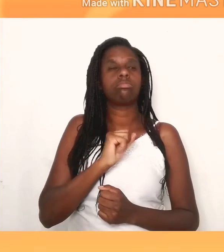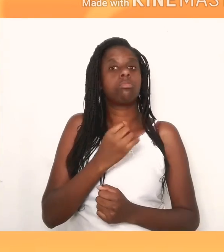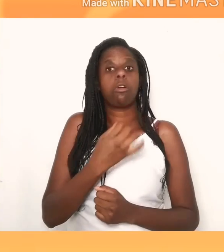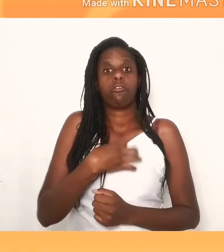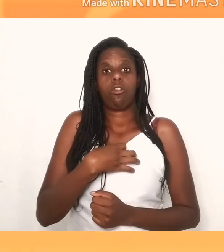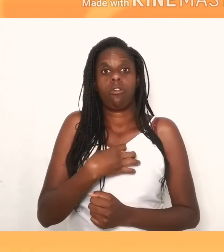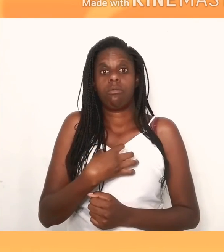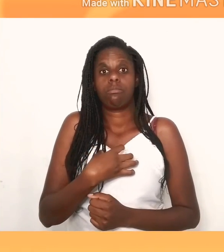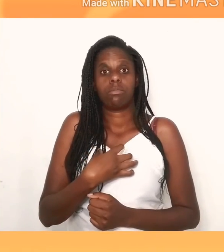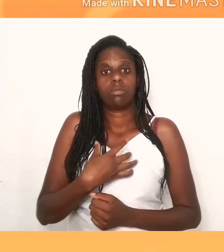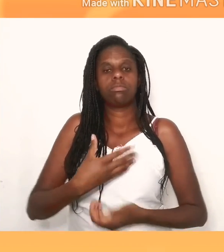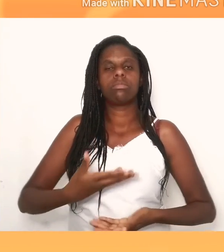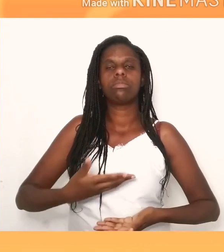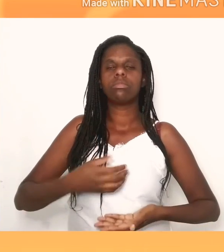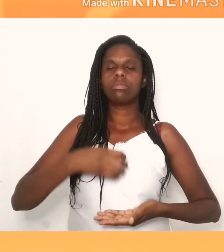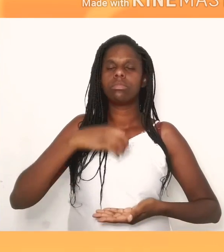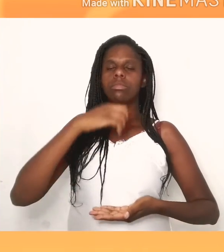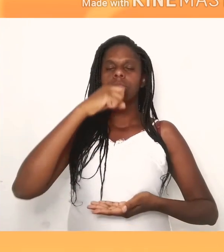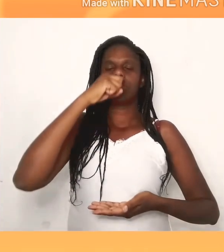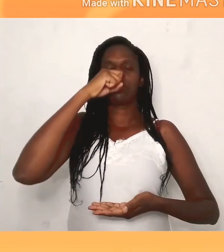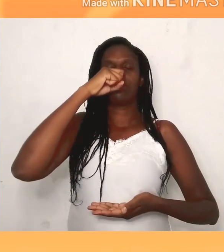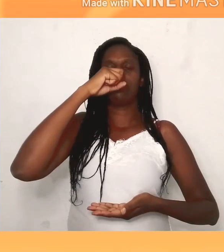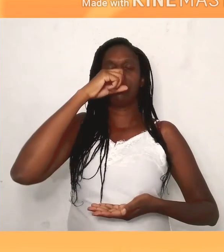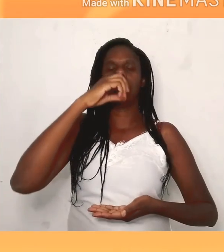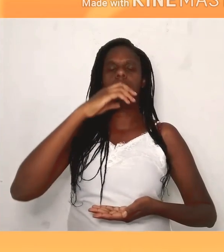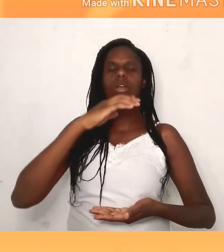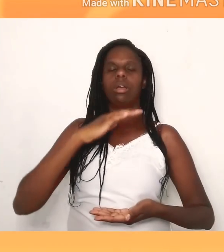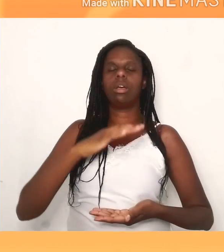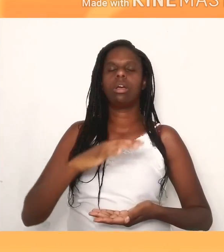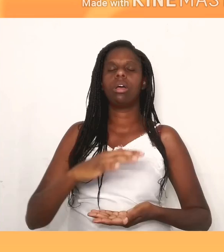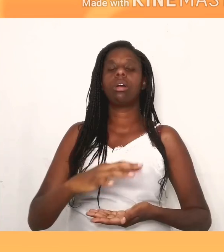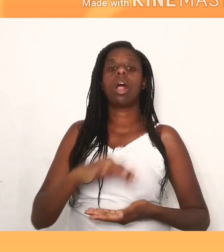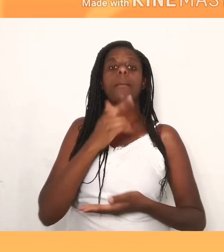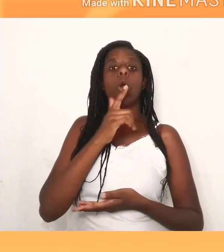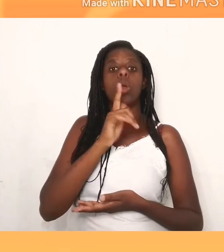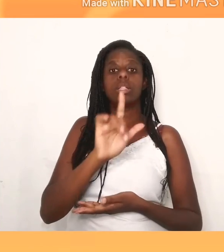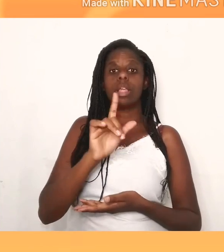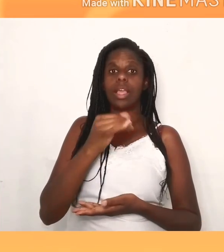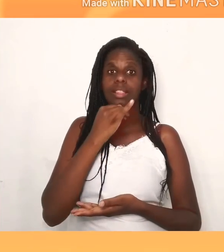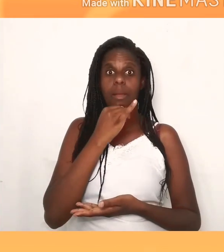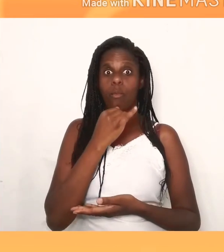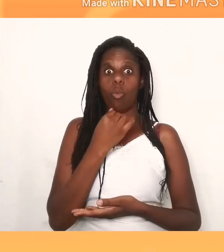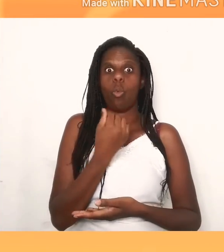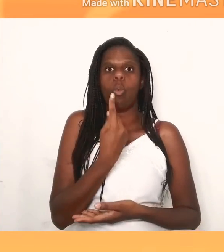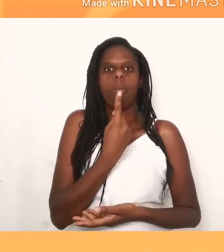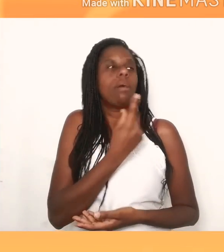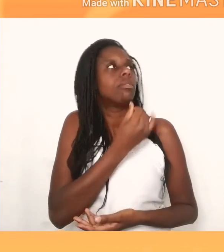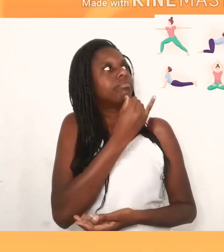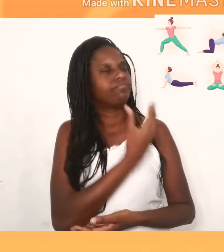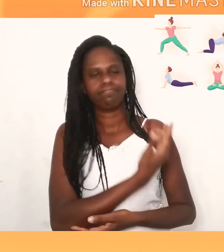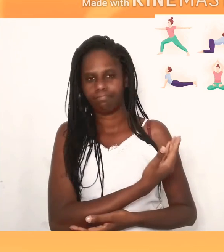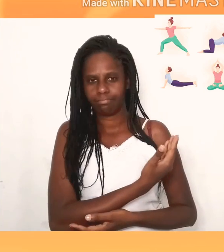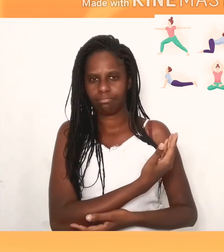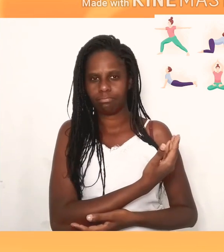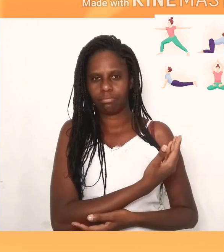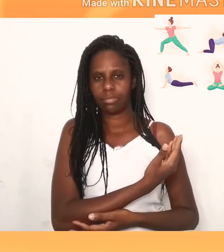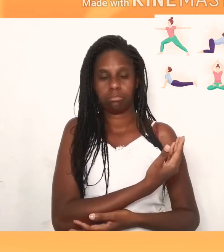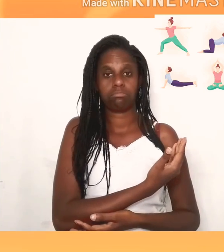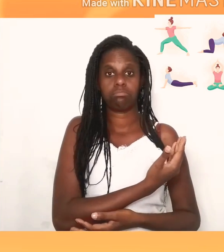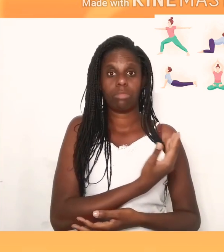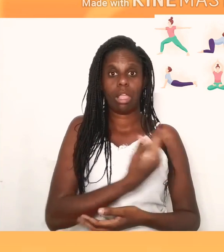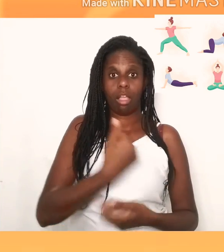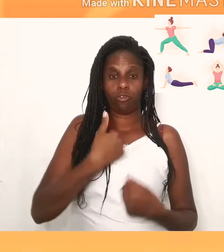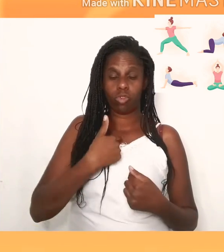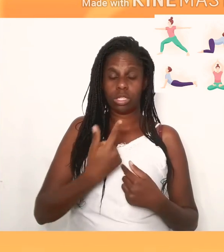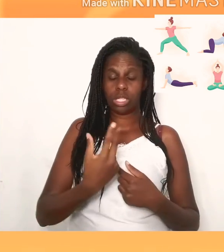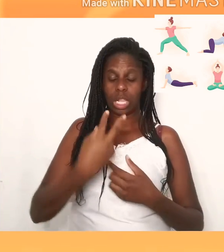você atinja esse centro de atenção, como se fosse um laboratório, cada postura que você está se vendo aquela